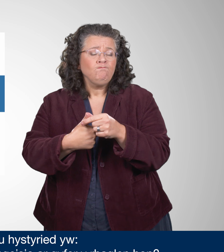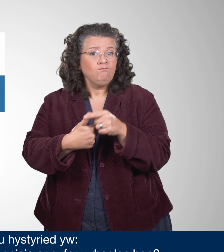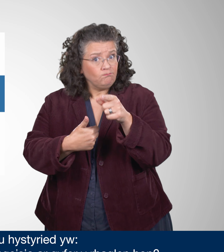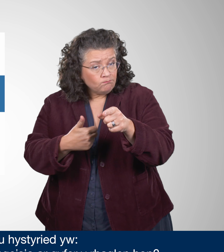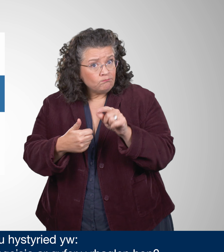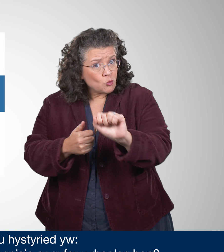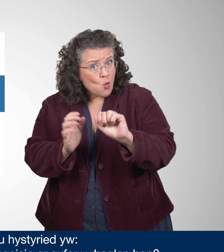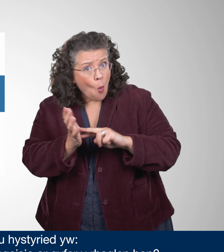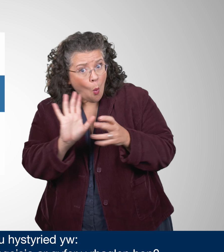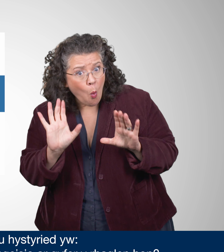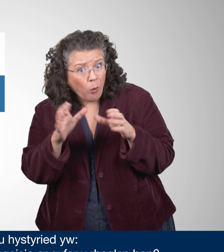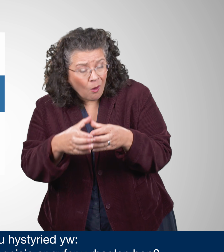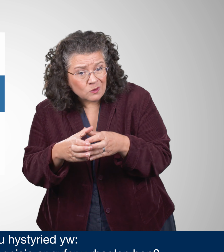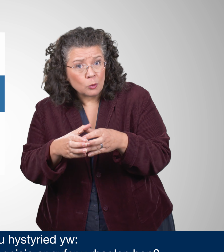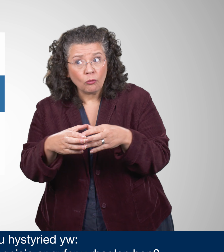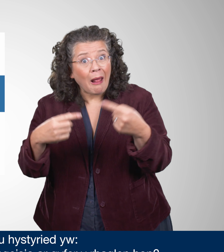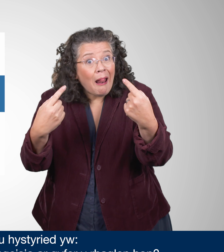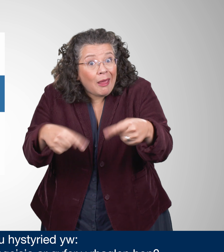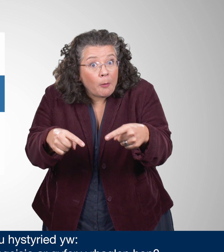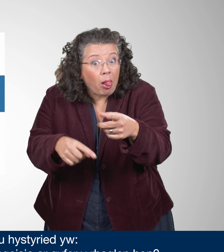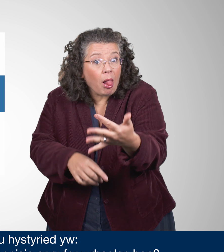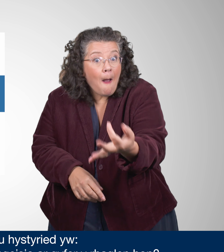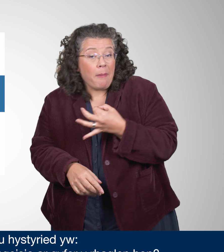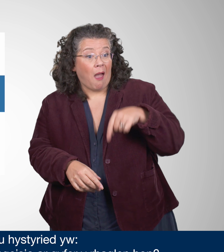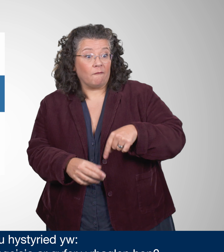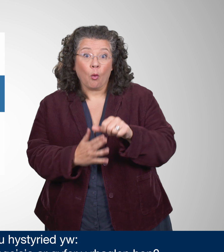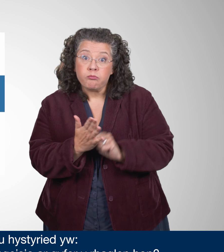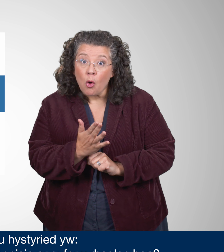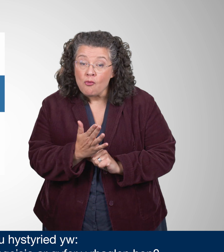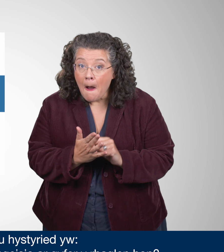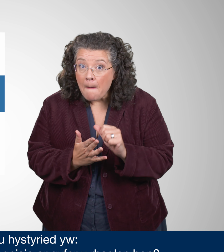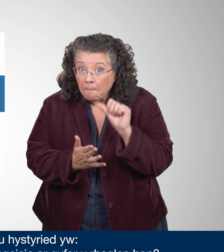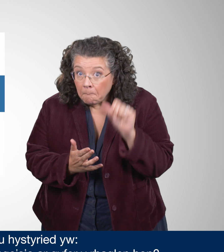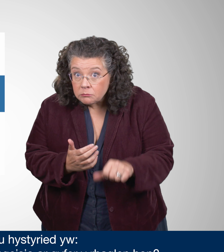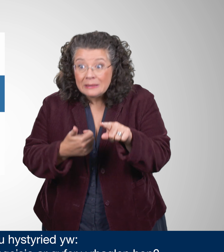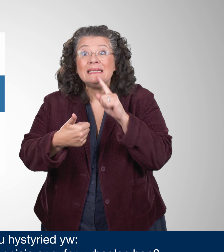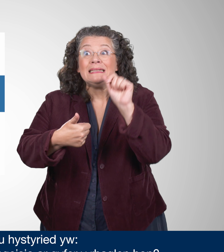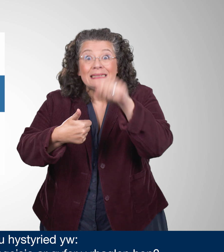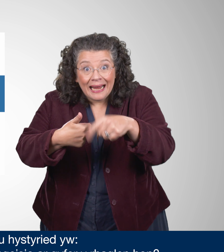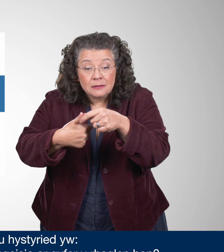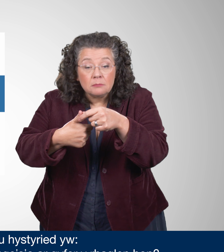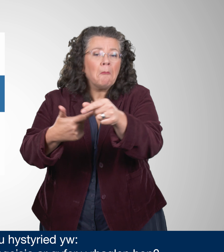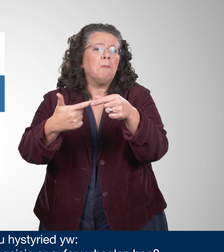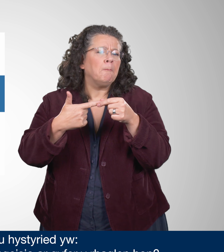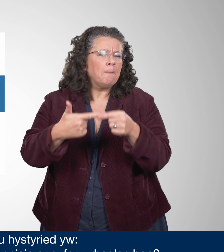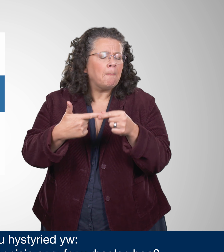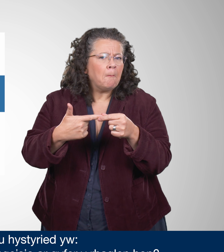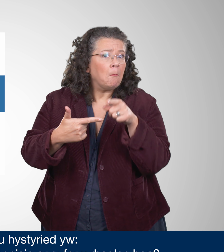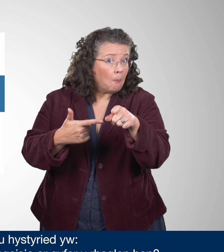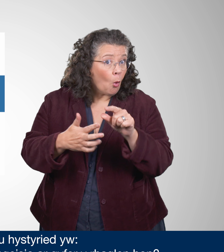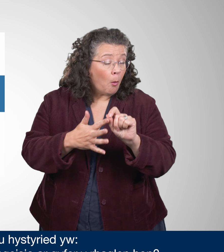eu hystyried yw: a yw eich sefydliad yn gymwys